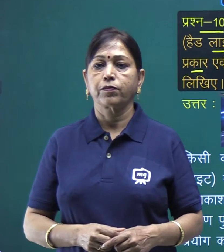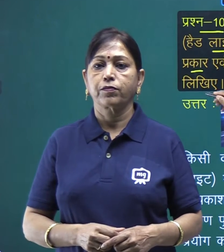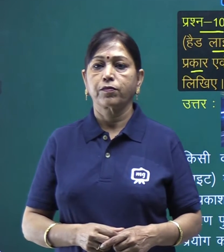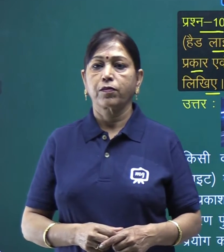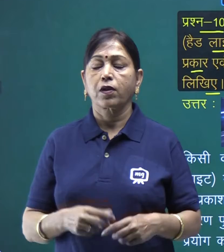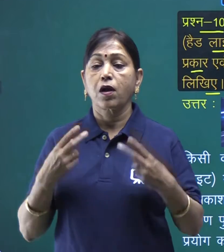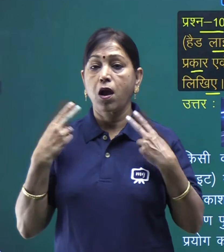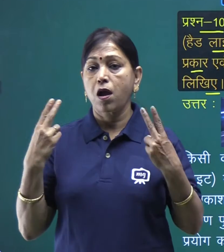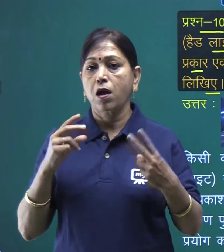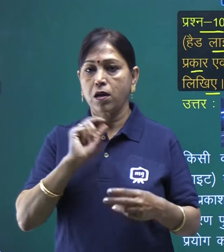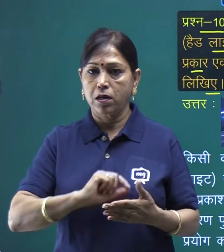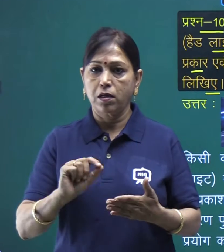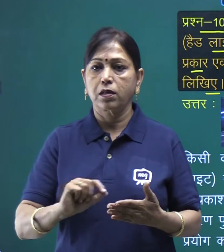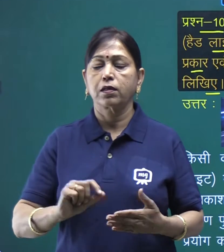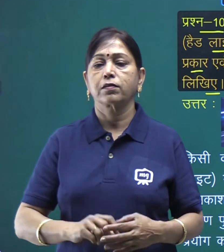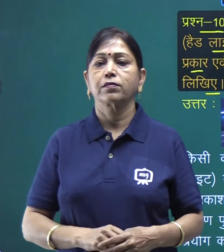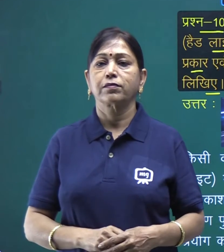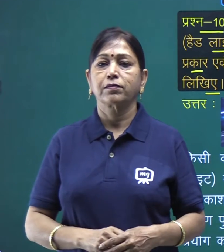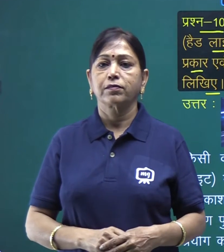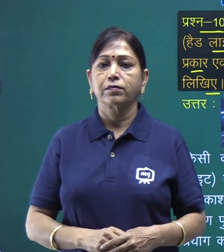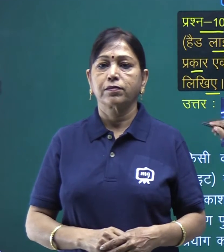कारण लिखिए।